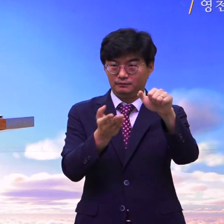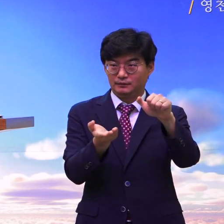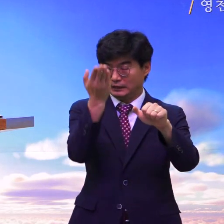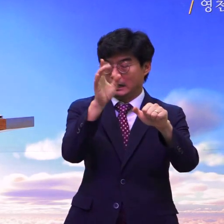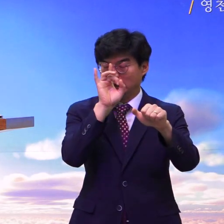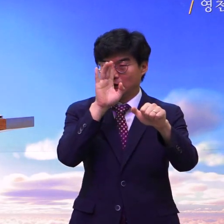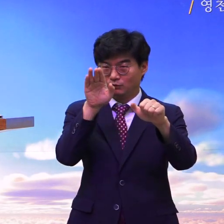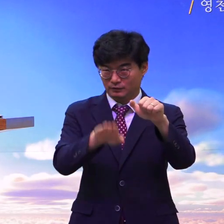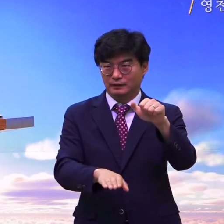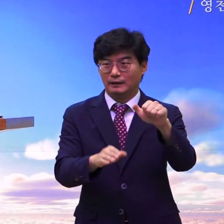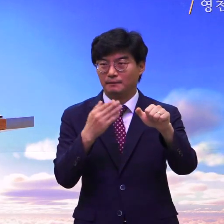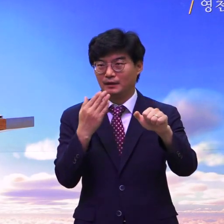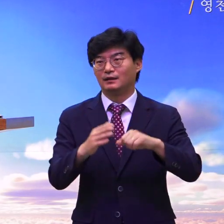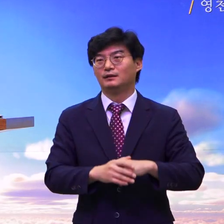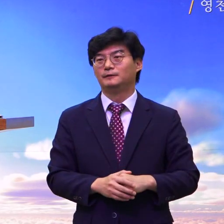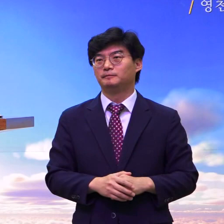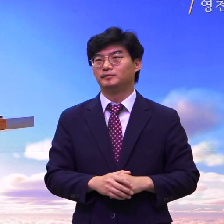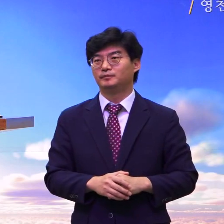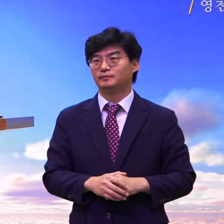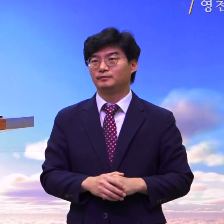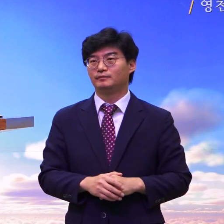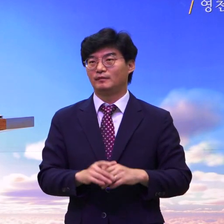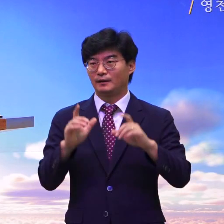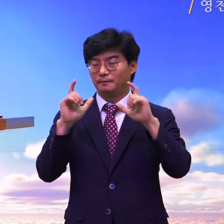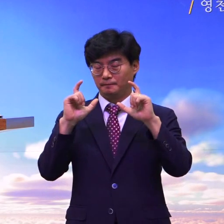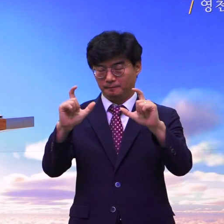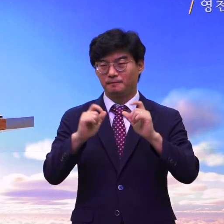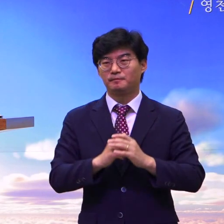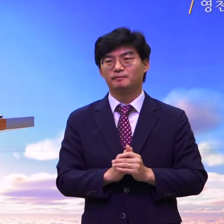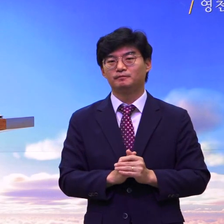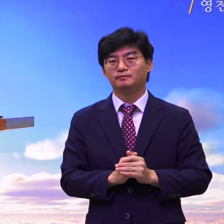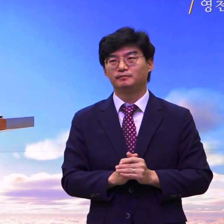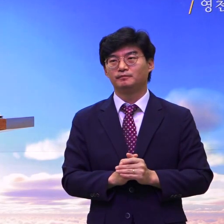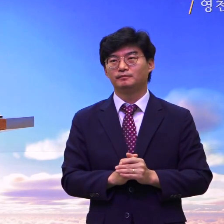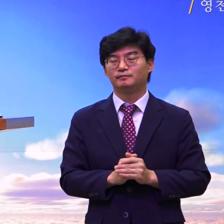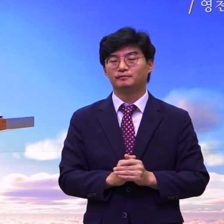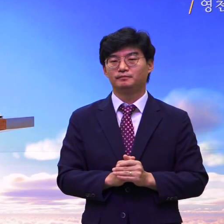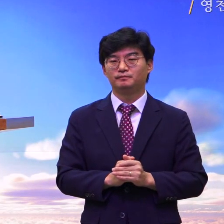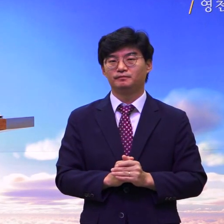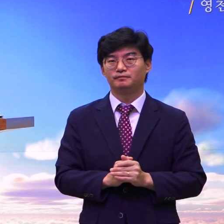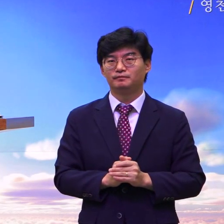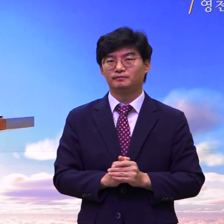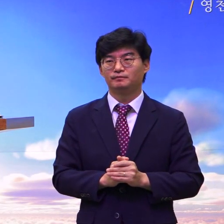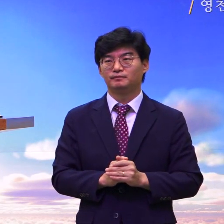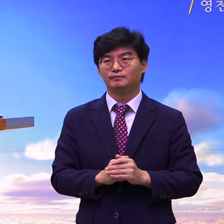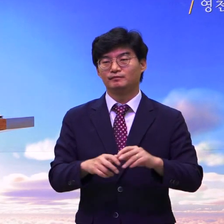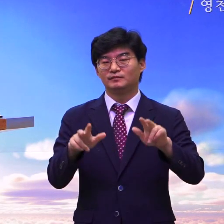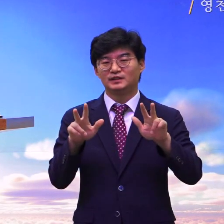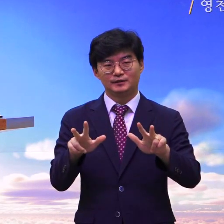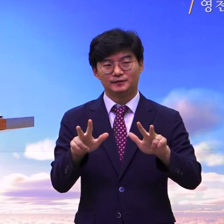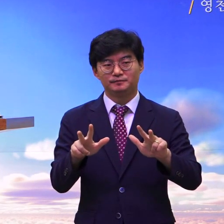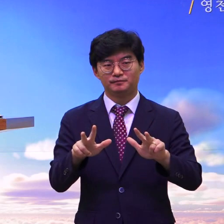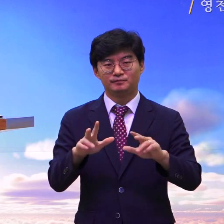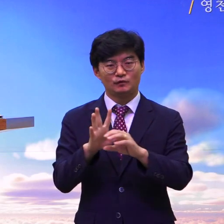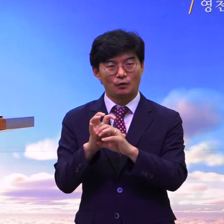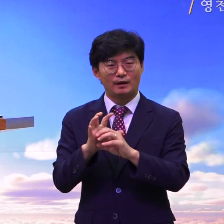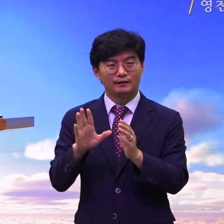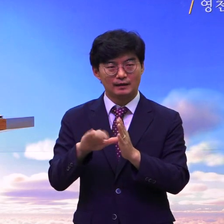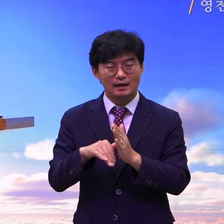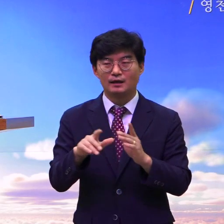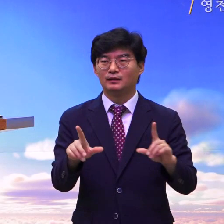예배를 현장에서 드리겠다라고 저희가 담대하게 선언하고 예배를 하고 있습니다. 어쩌면 지금 이때